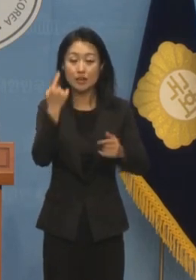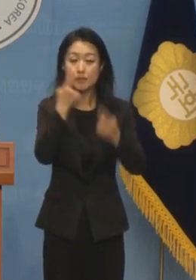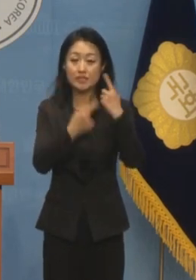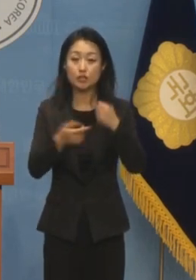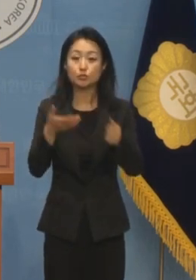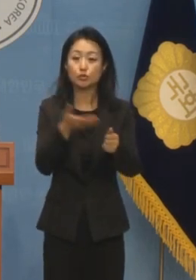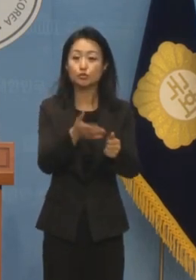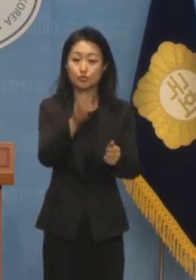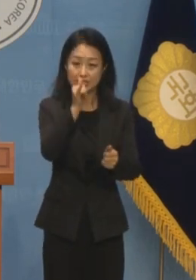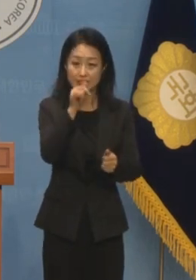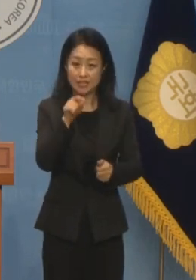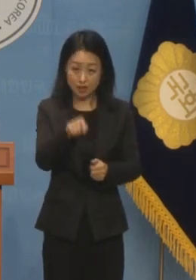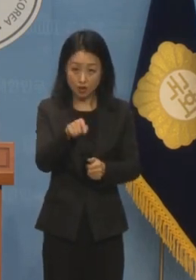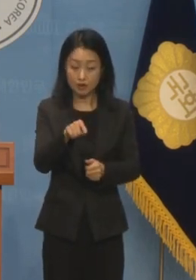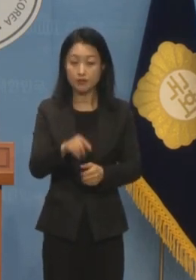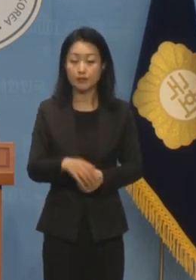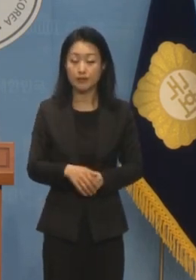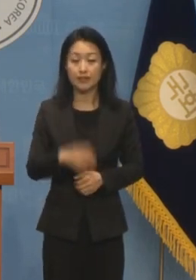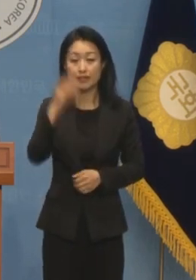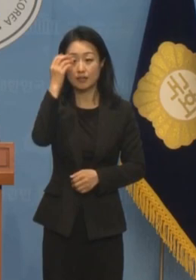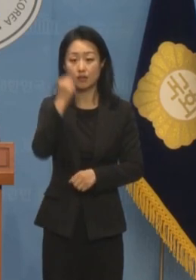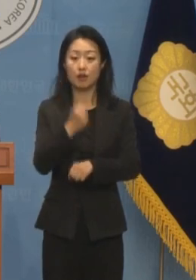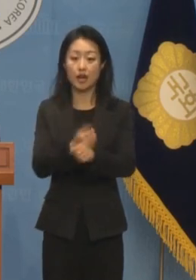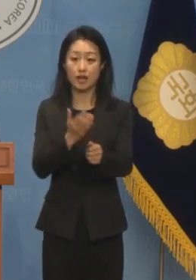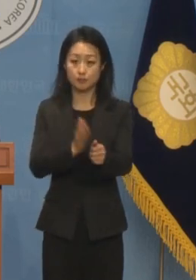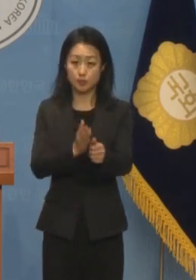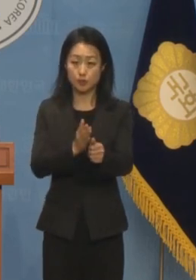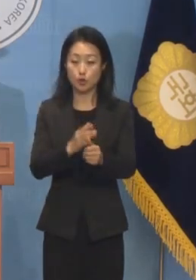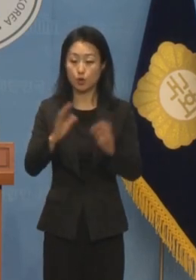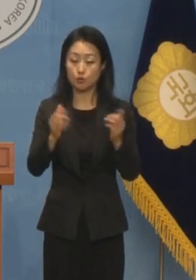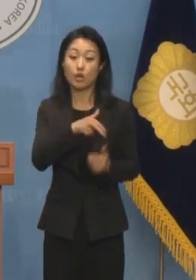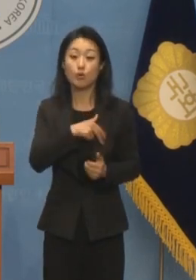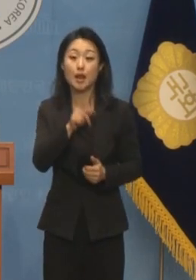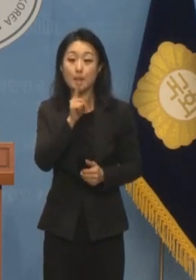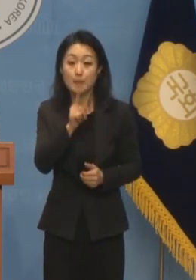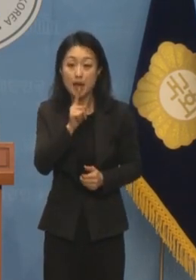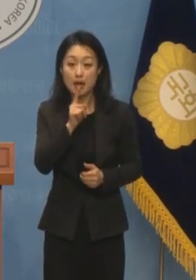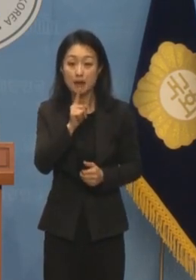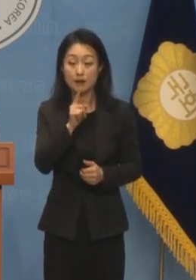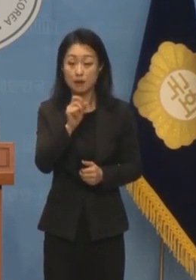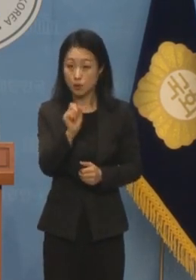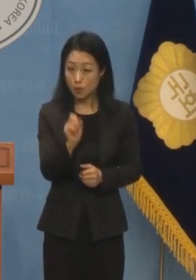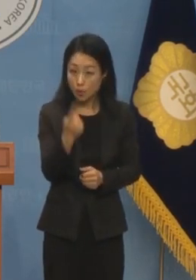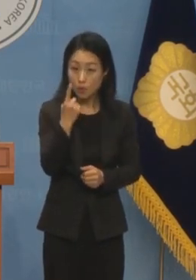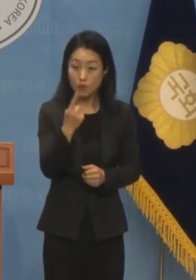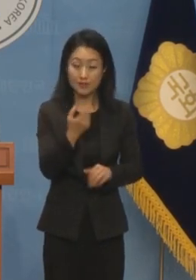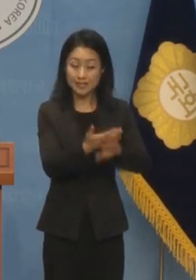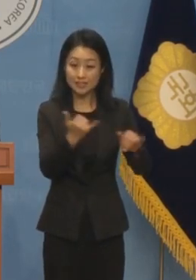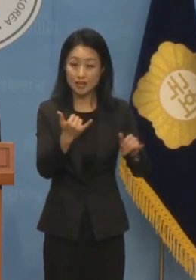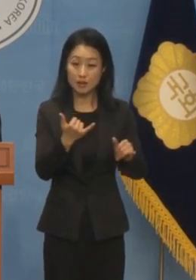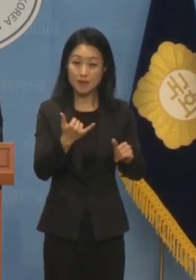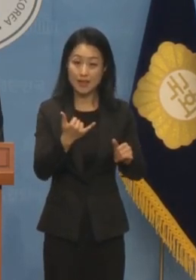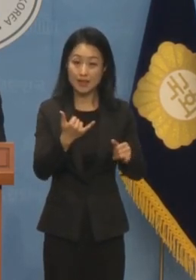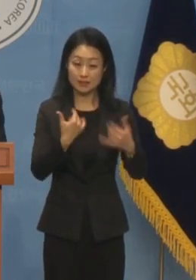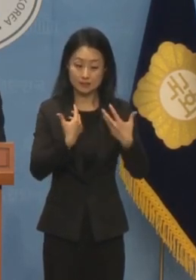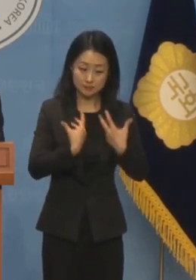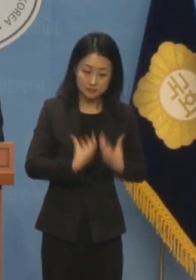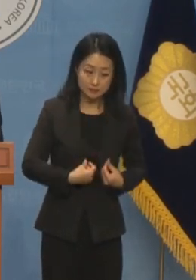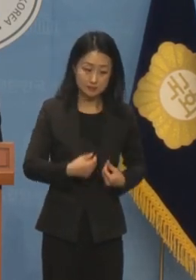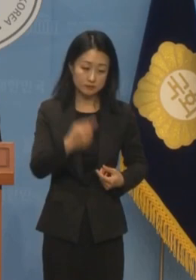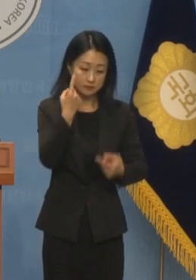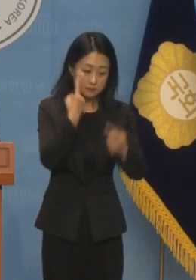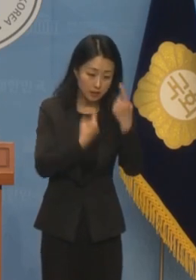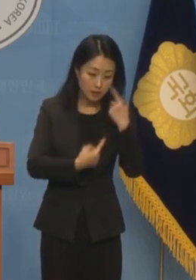모르십니까? 특히 국회의원의 한마디는 상처와 좌절, 분노로